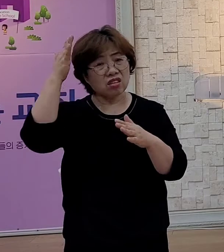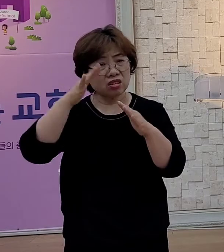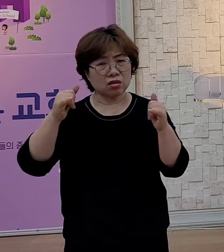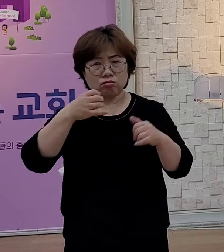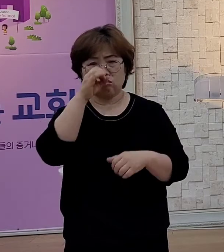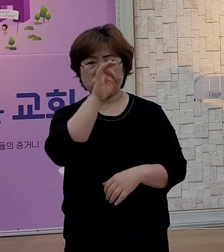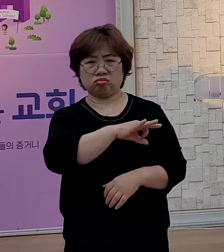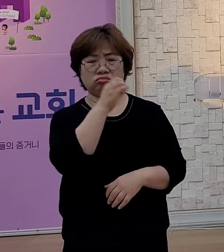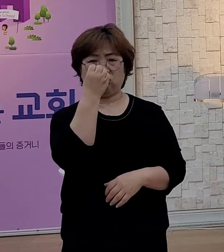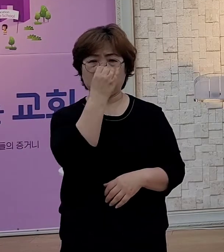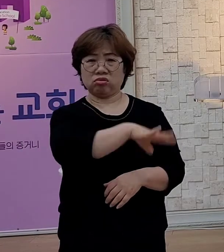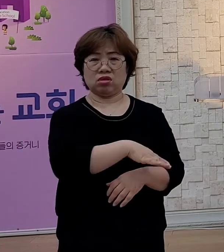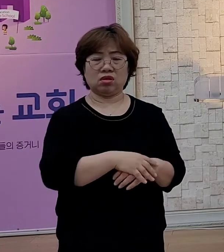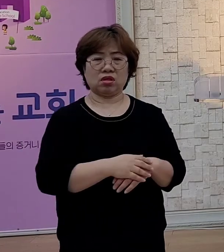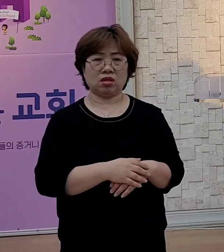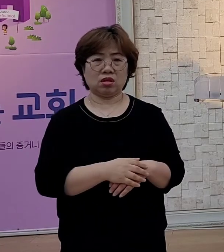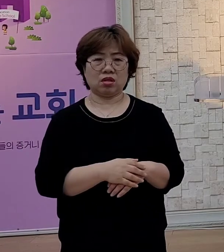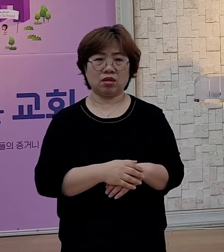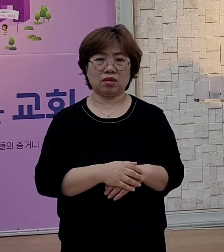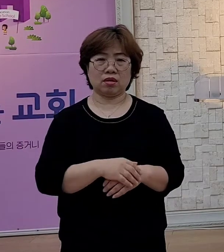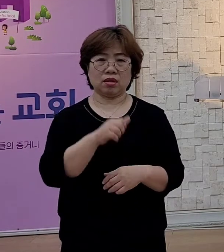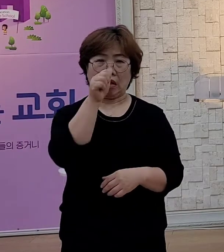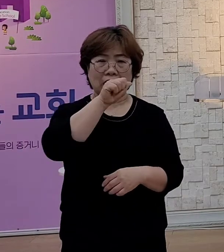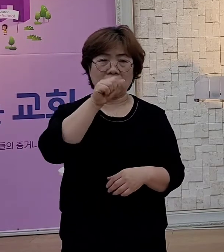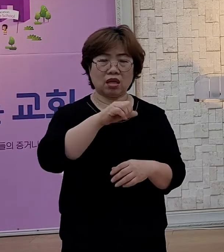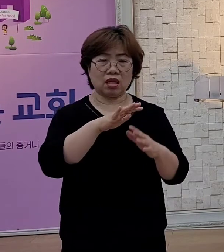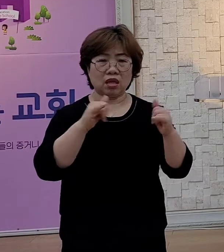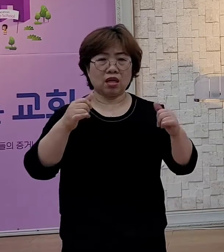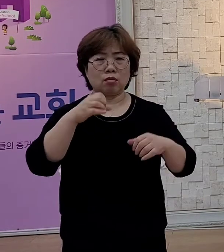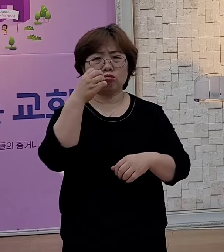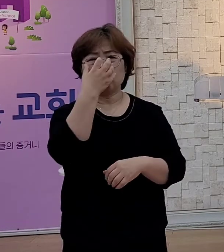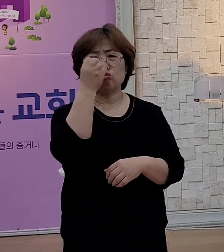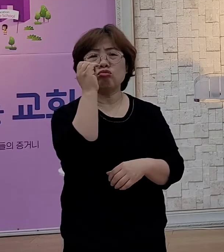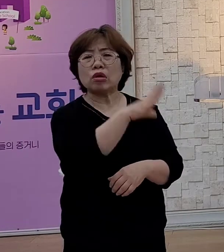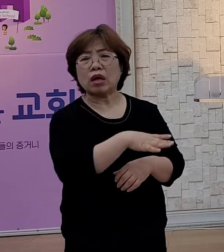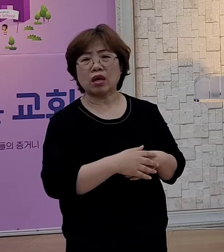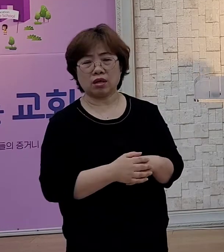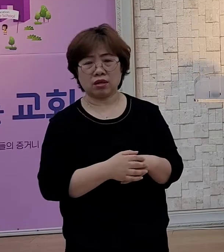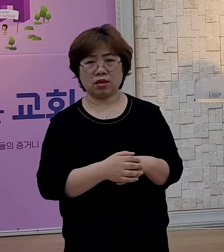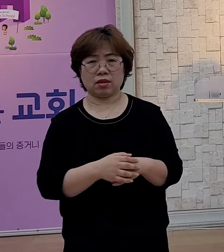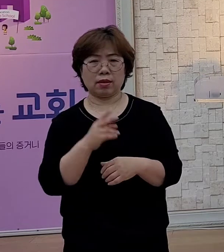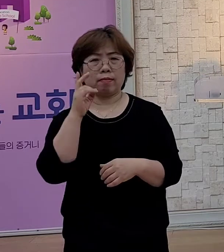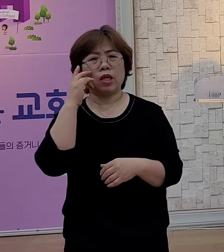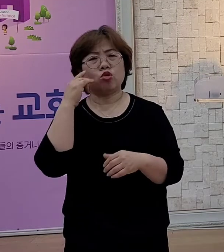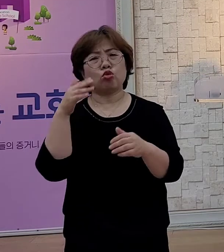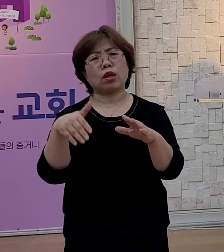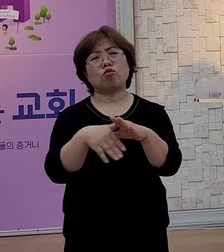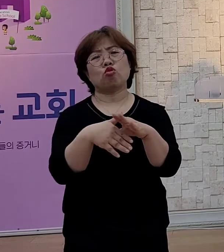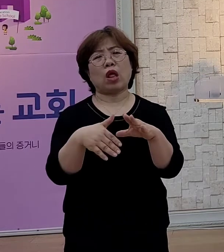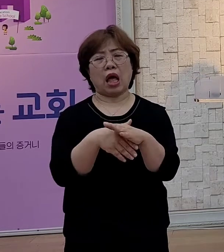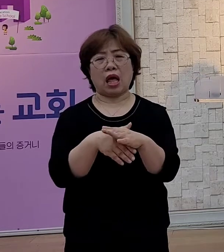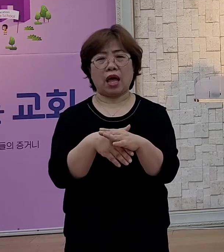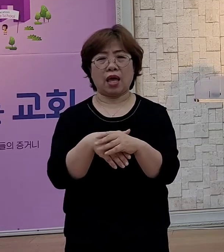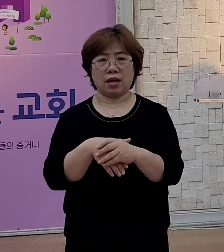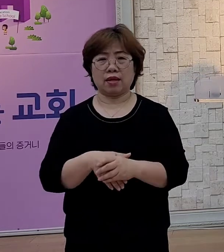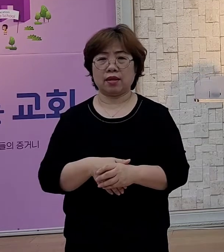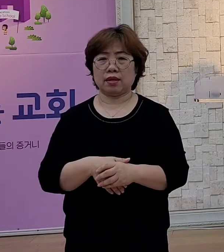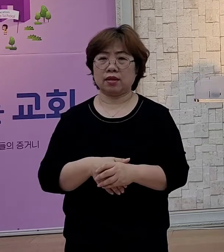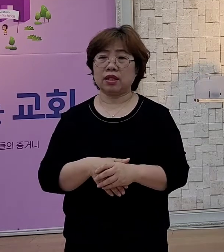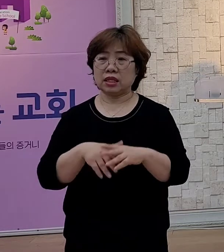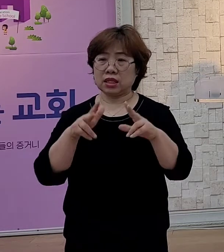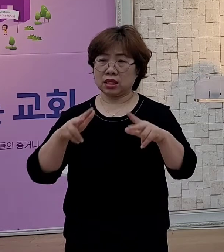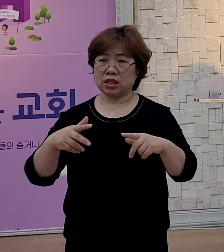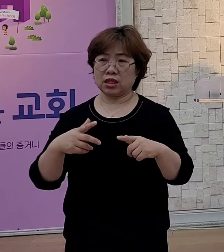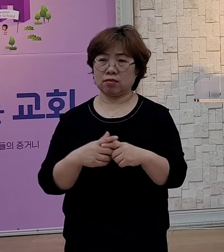아시아인도 무시합니다. 그래서 이번에 법이 통과됐잖아요. 아시아인들에 대해서 해를 가하지 않는다고 이제 바이든 대통령이